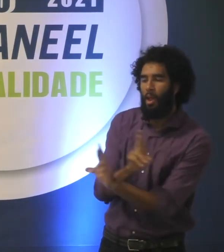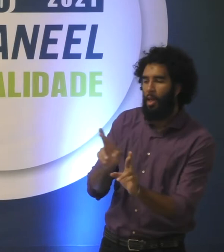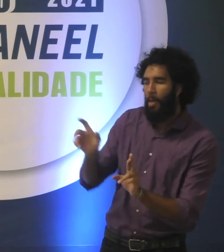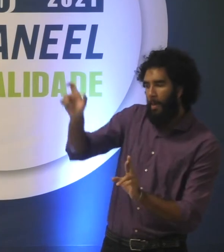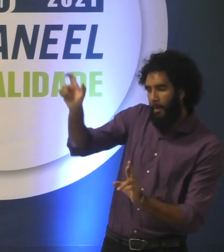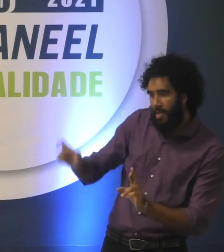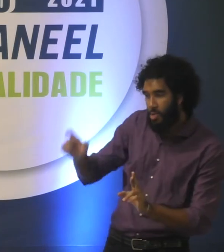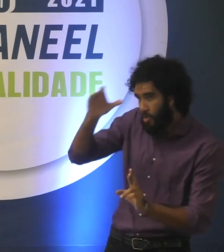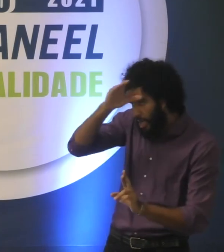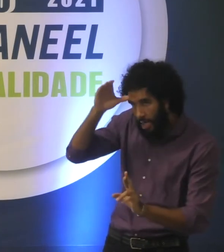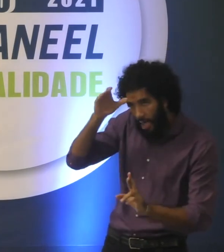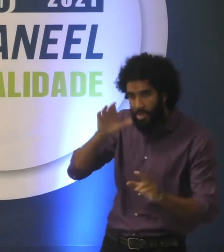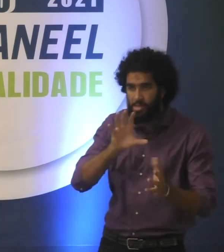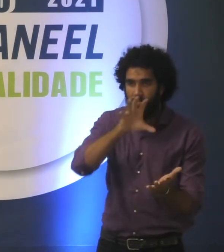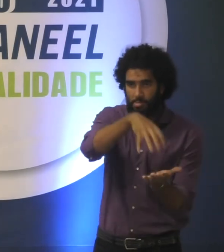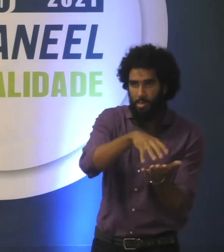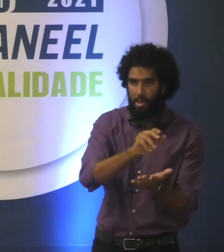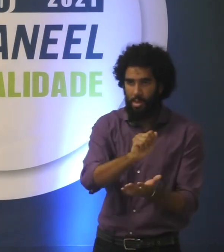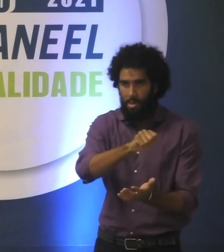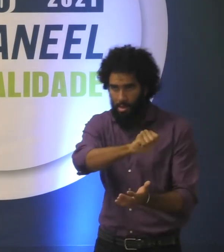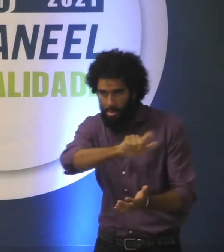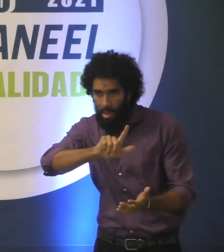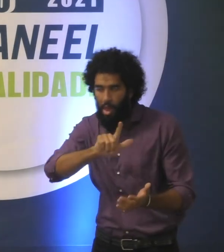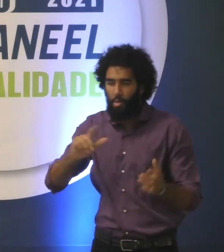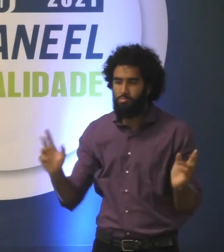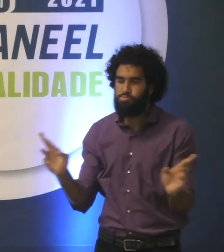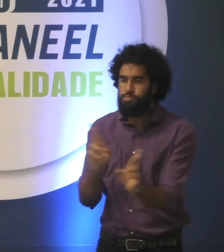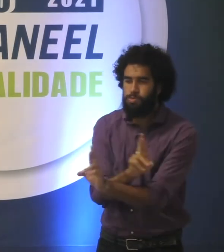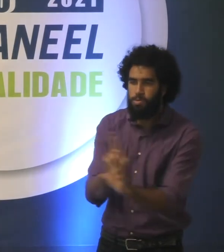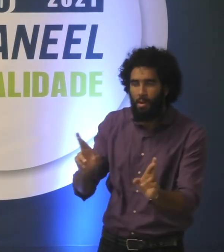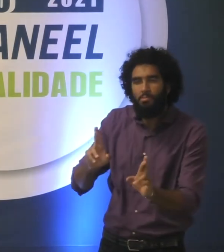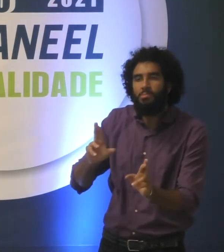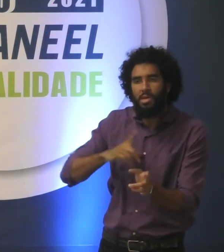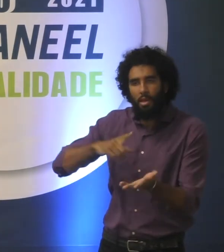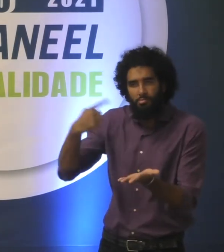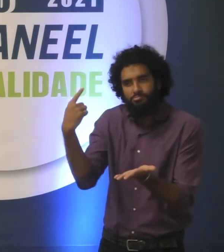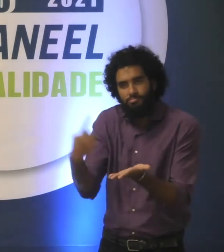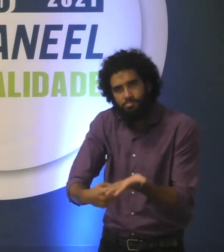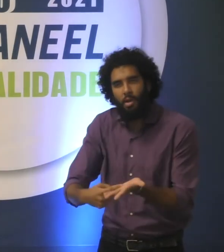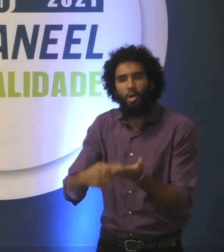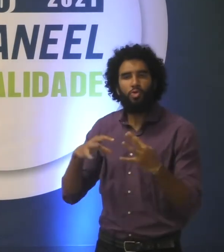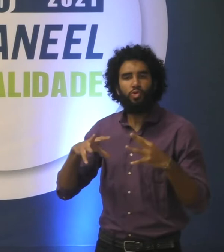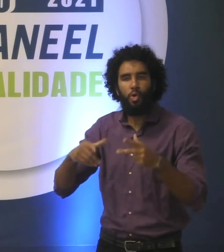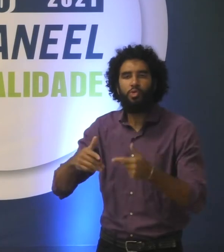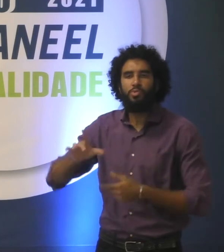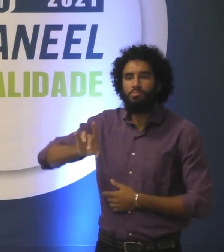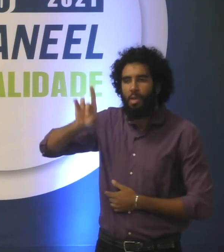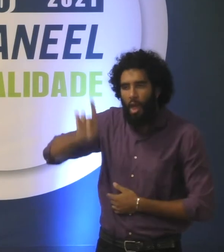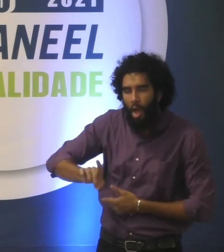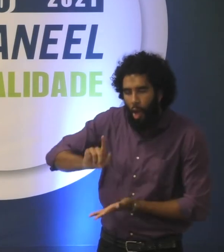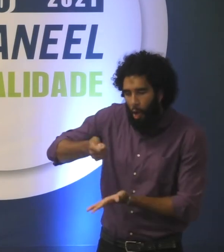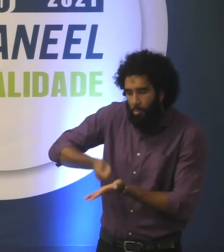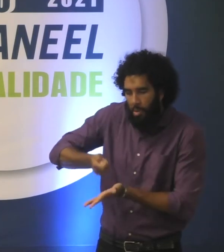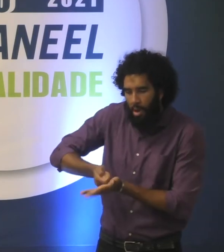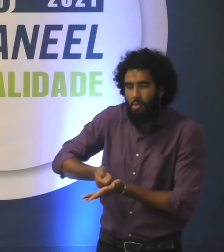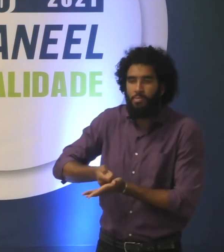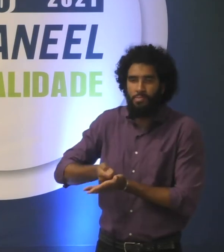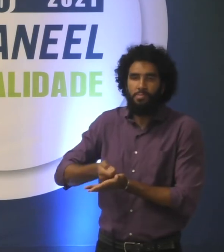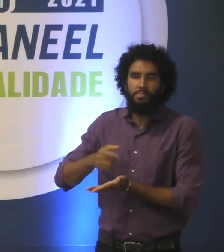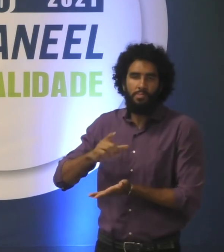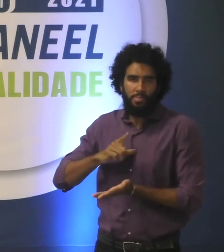que consolidou, né, todos os deveres e direitos dos consumidores em um único ato regulatório,